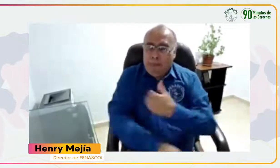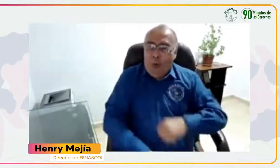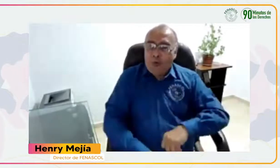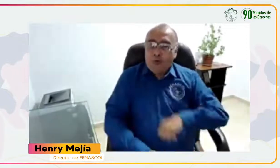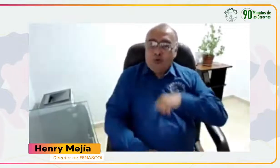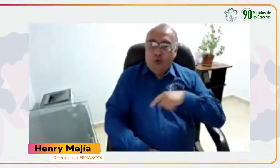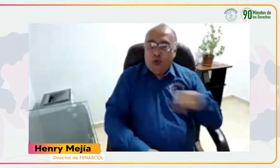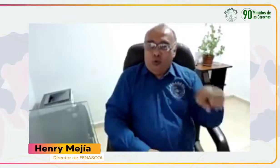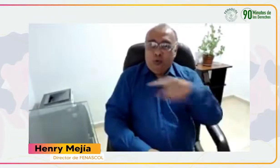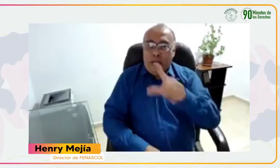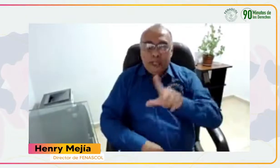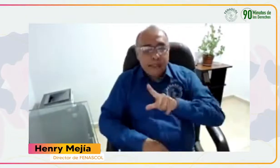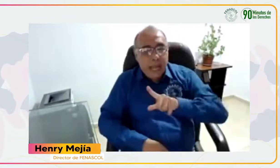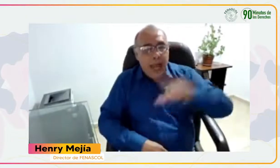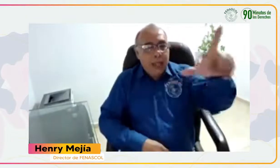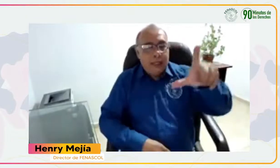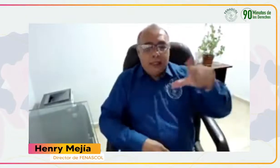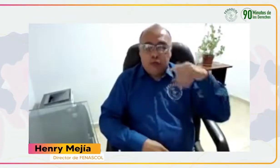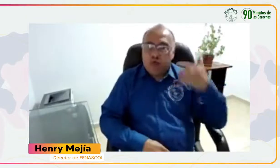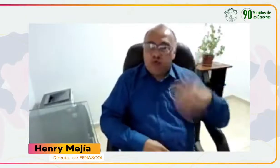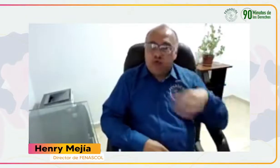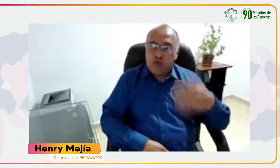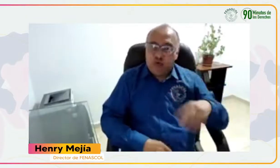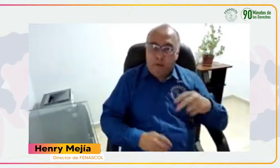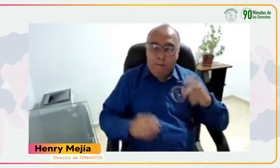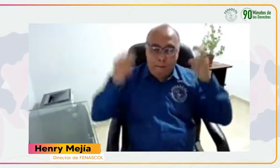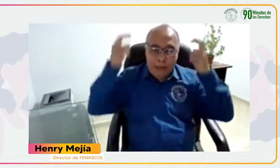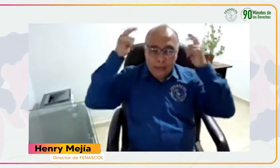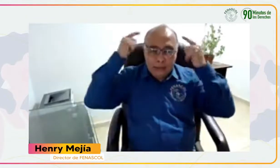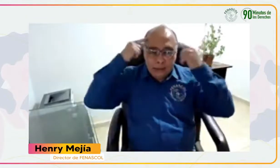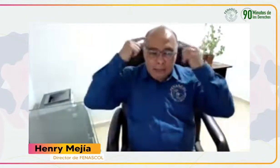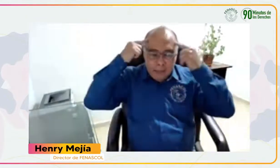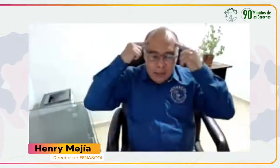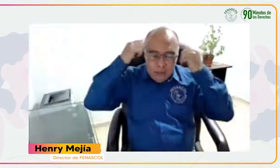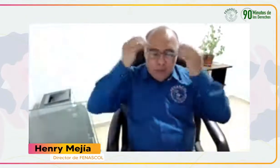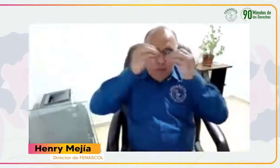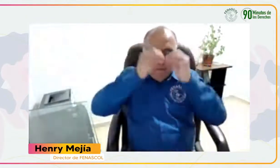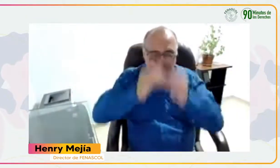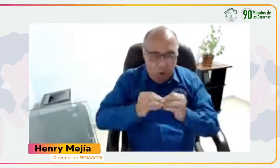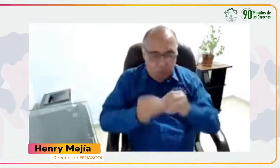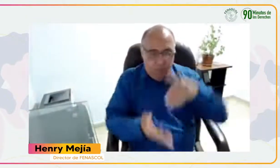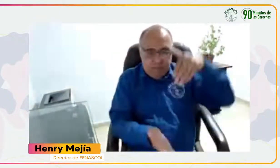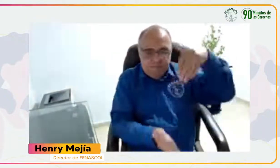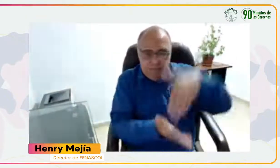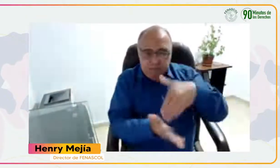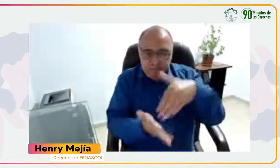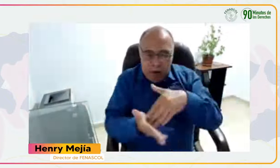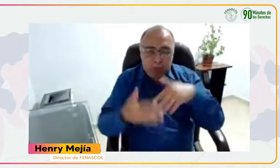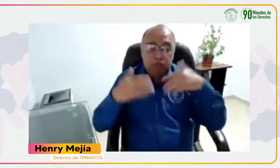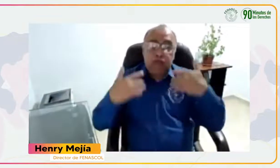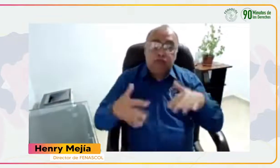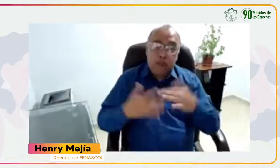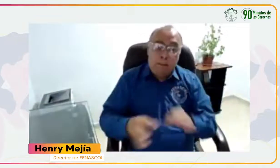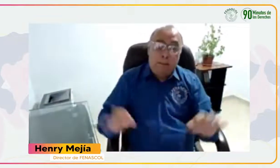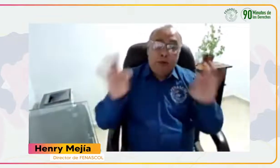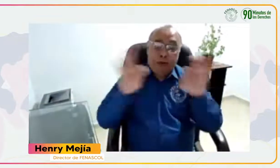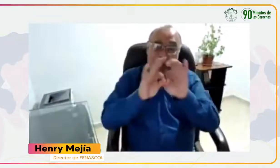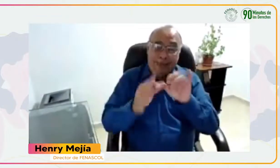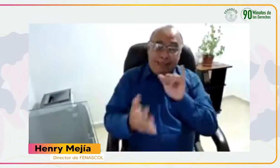Me emocioné y debo decir que me siento orgulloso de las líderes que veo, de la manera de pensar, de esas posturas que